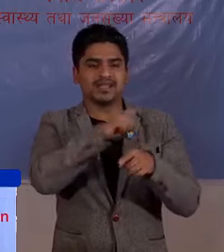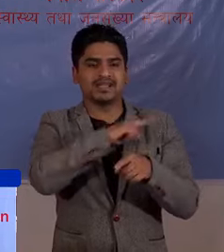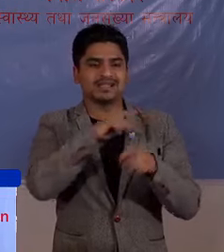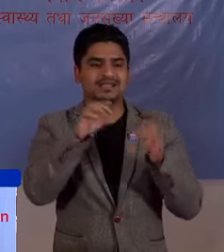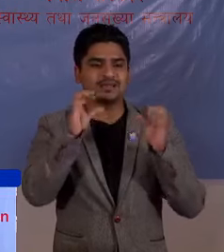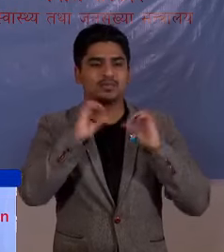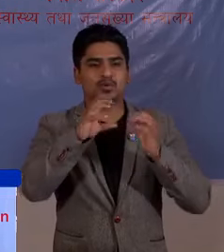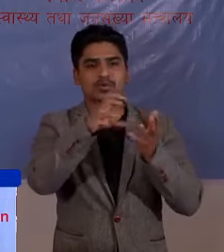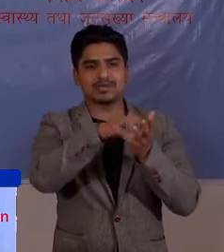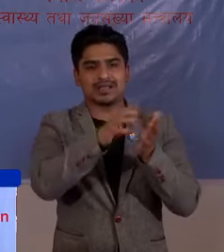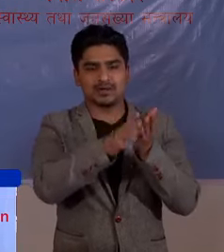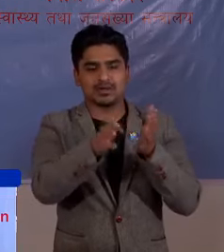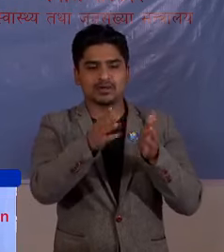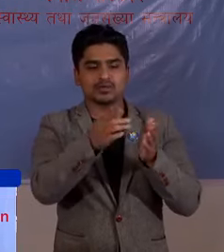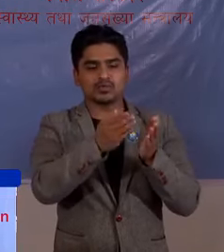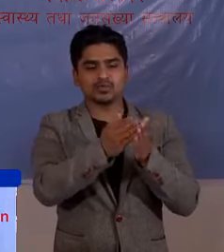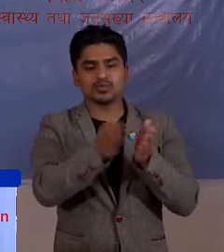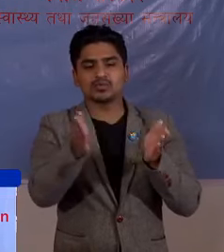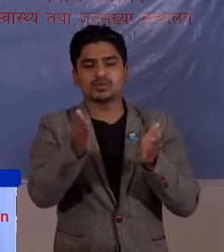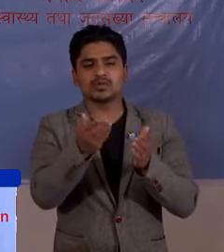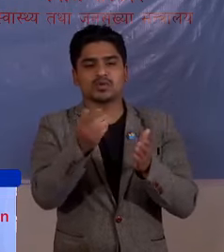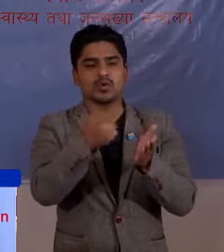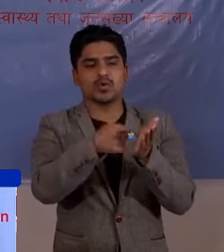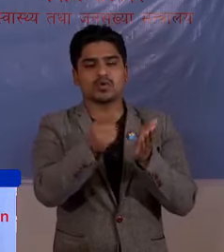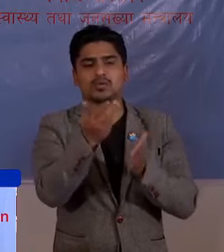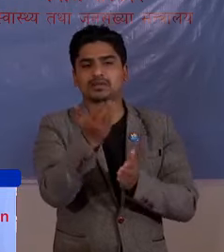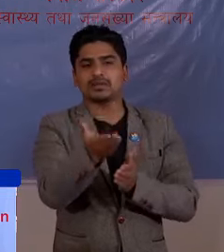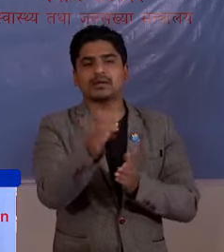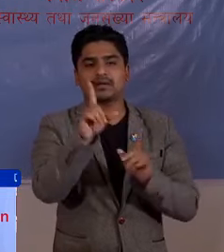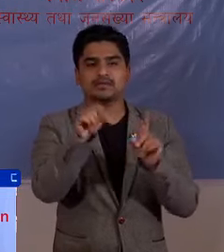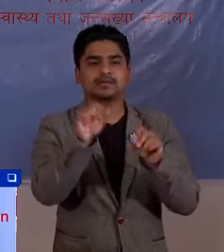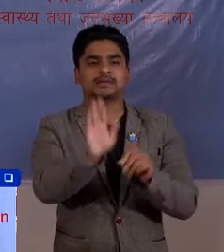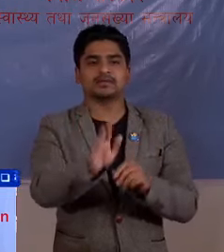निजी प्रयोगशालाहरूले छुट्टै अनुमति भने लिनुपर्ने हुन्छ।